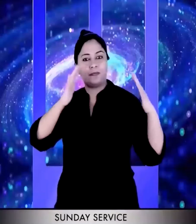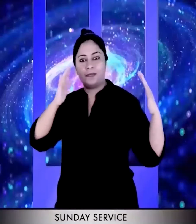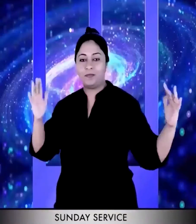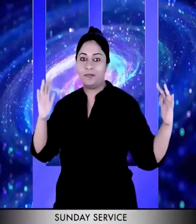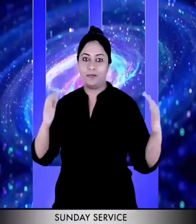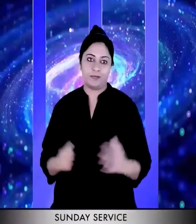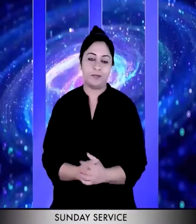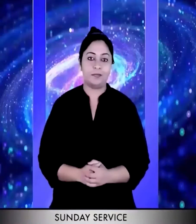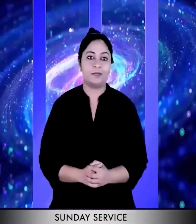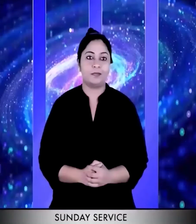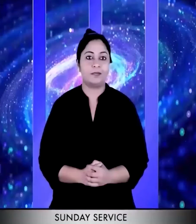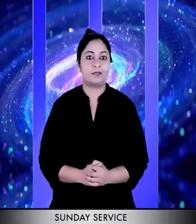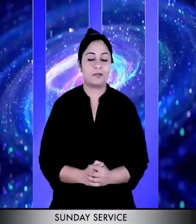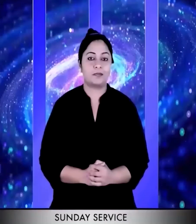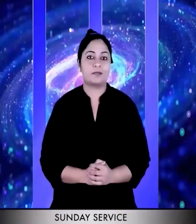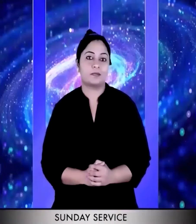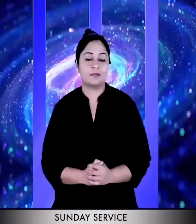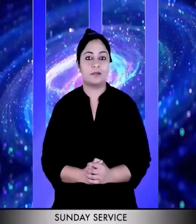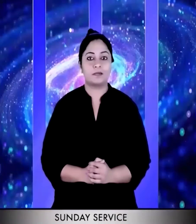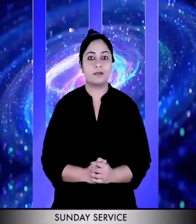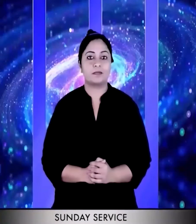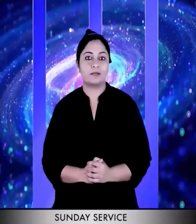লর্ড, আর তার মতো কেউ নেই।